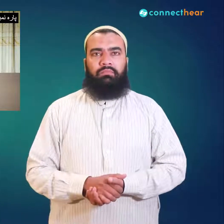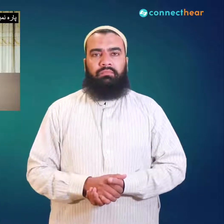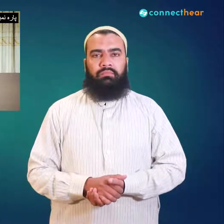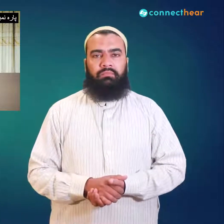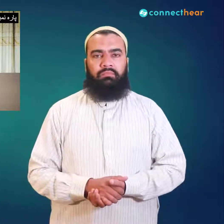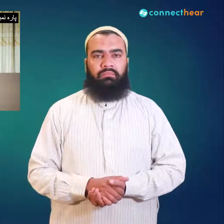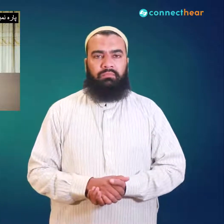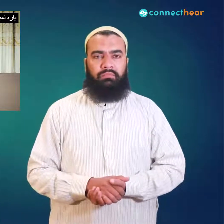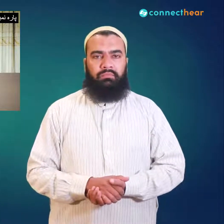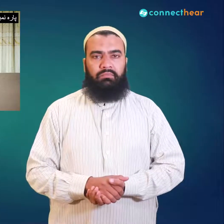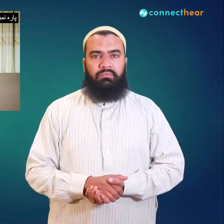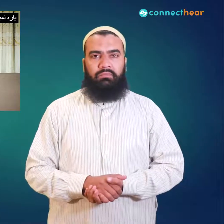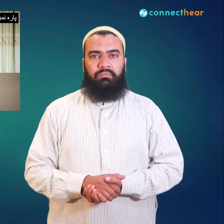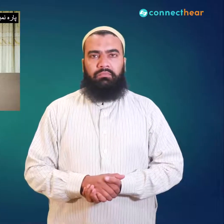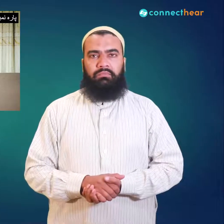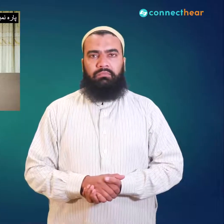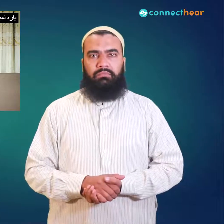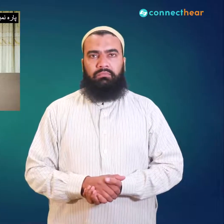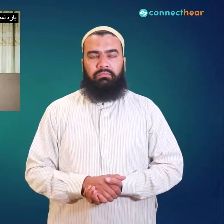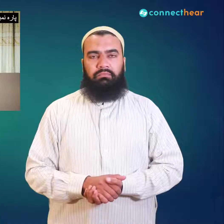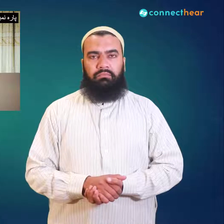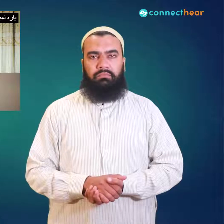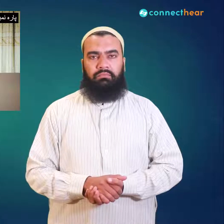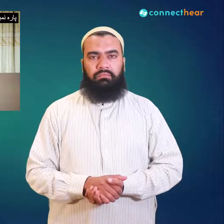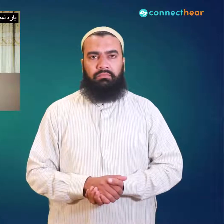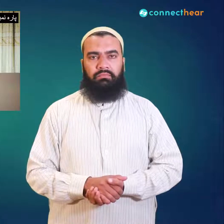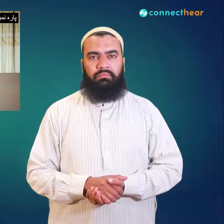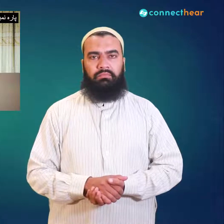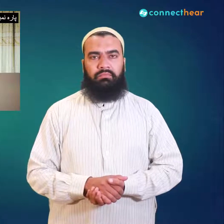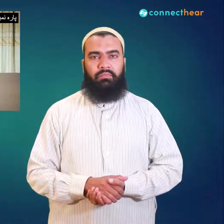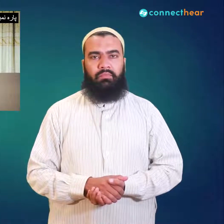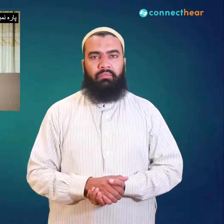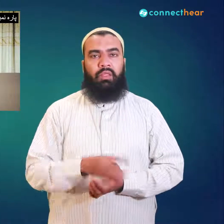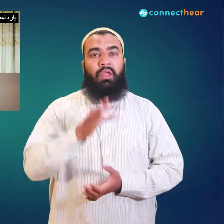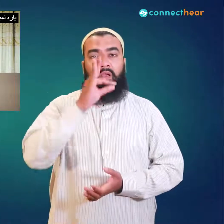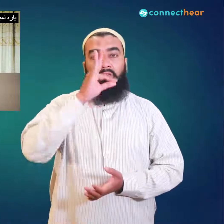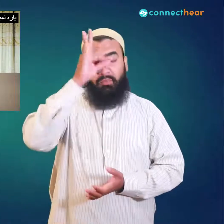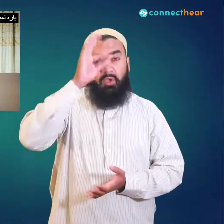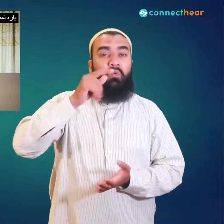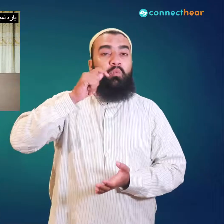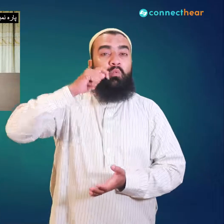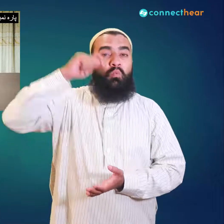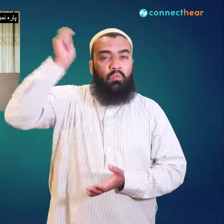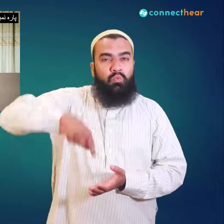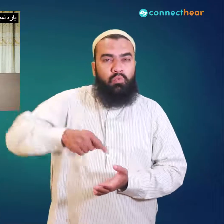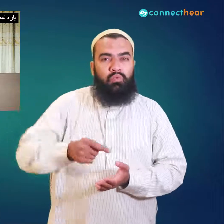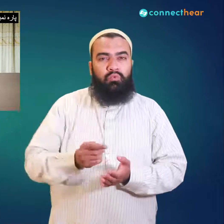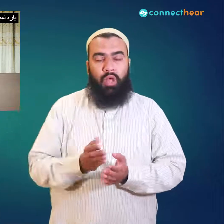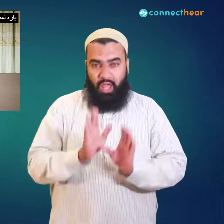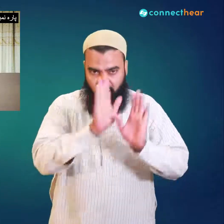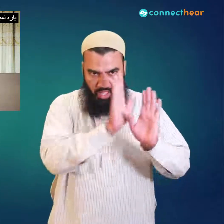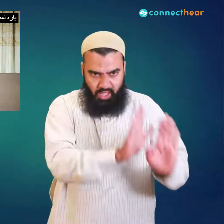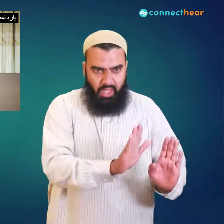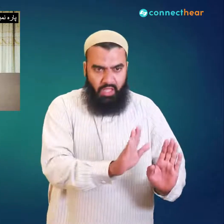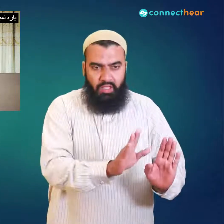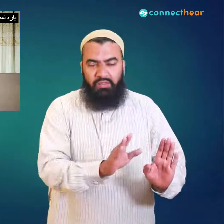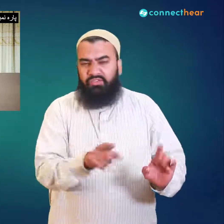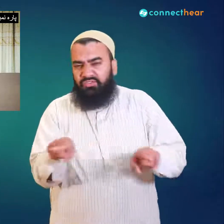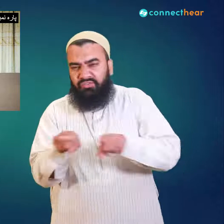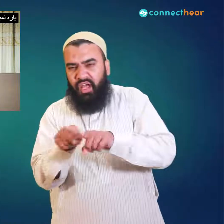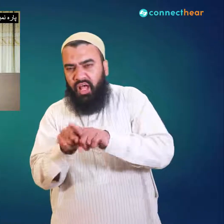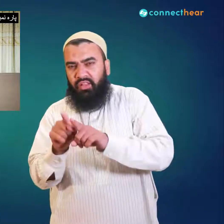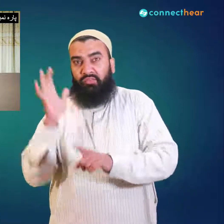اگلی آیت میں آیت نمبر 92 میں فرمایا گیا فَالْيَوْمَ نُنَجِّيكَ بِبَدَنِكَ لِتَكُونَ لِمَنْ خَلْفَكَ